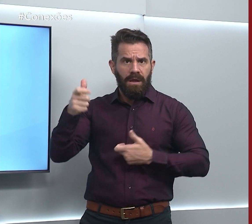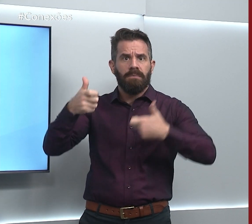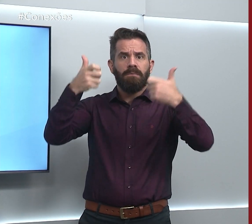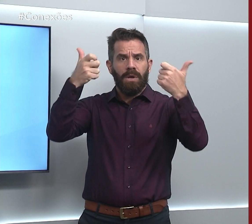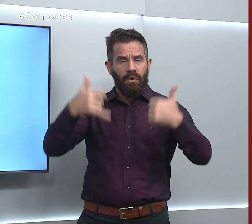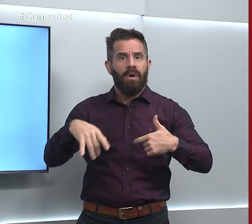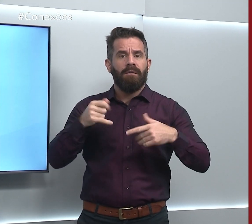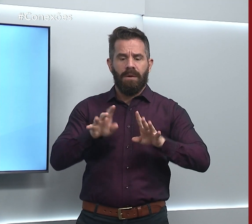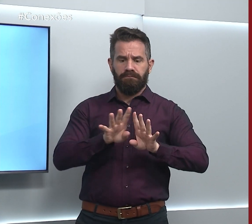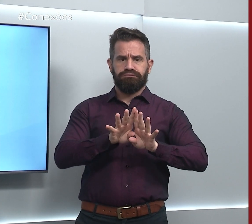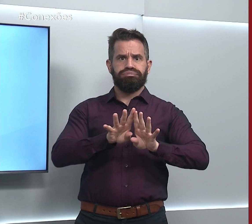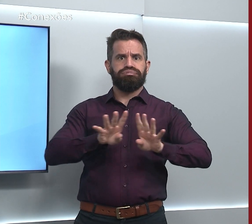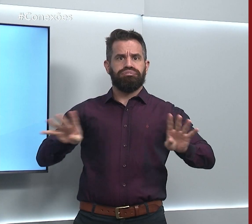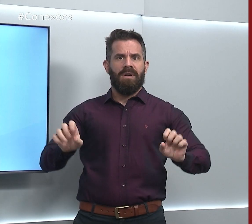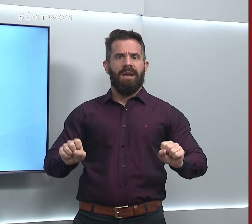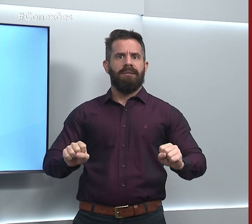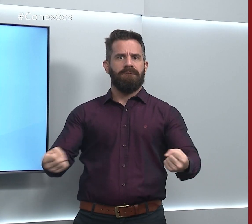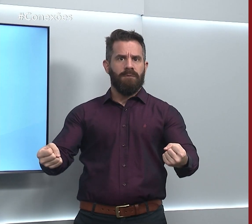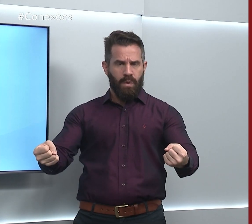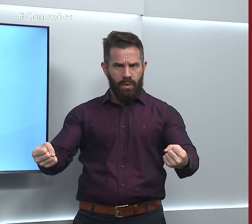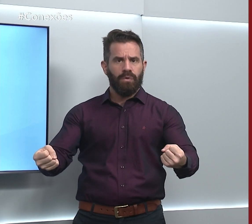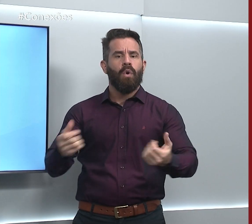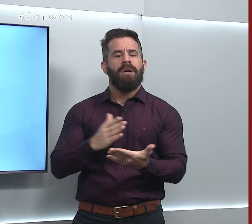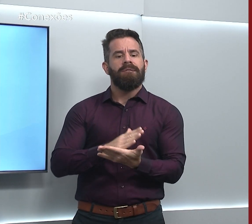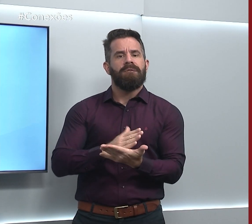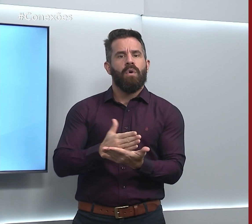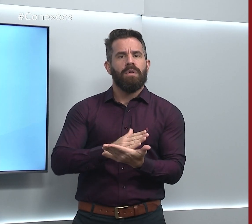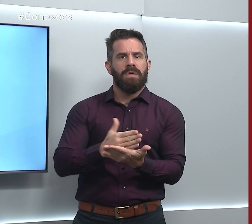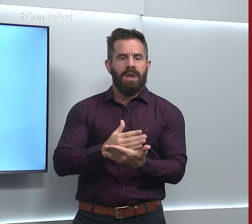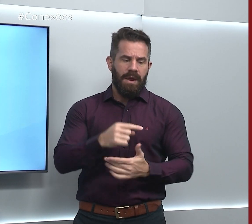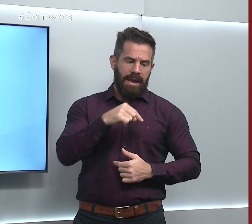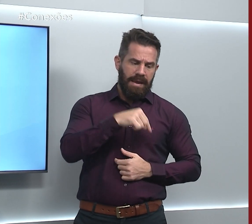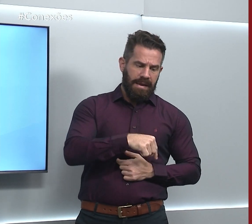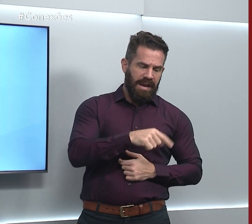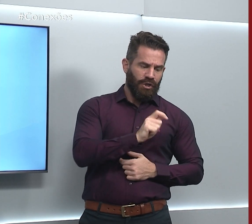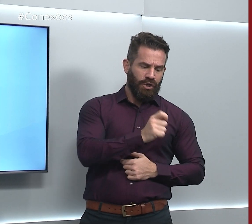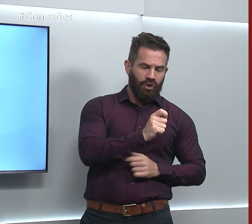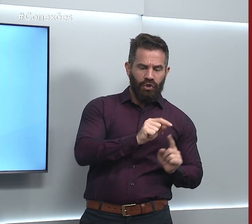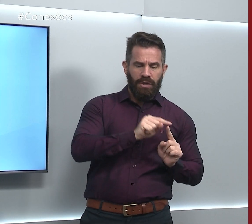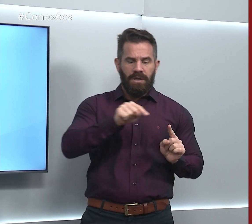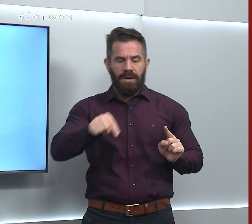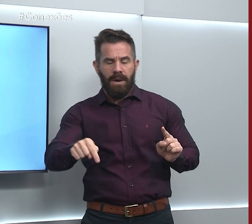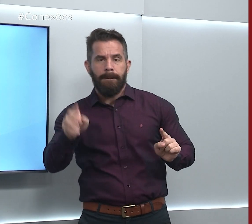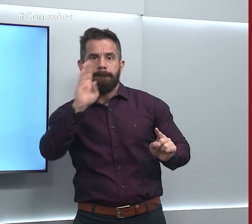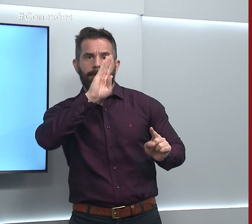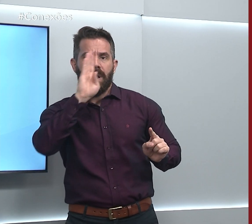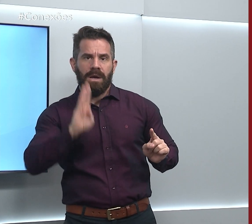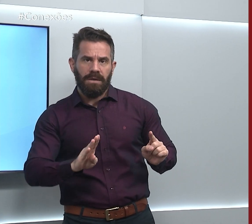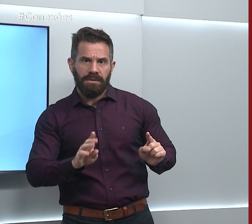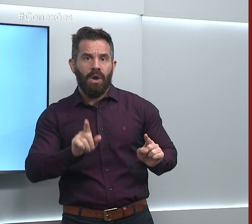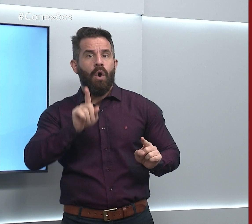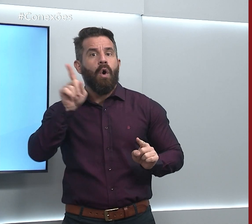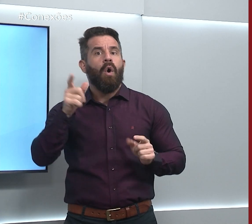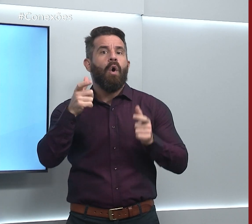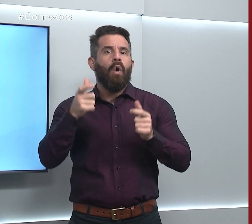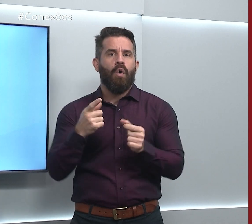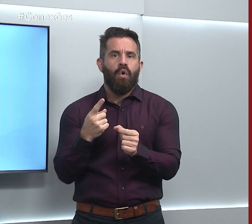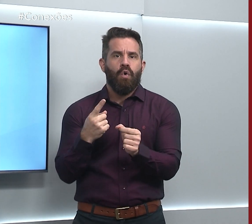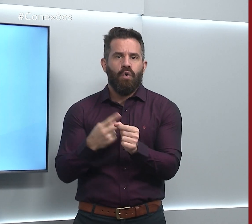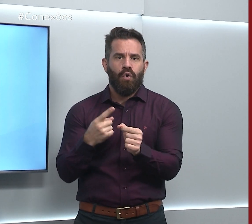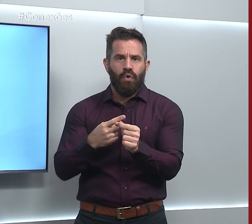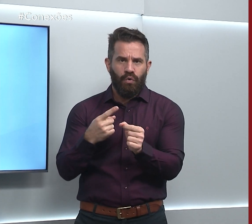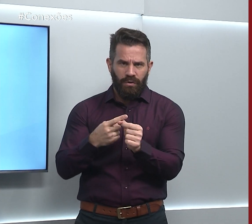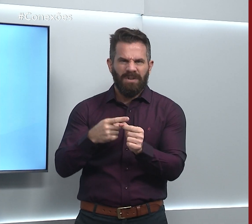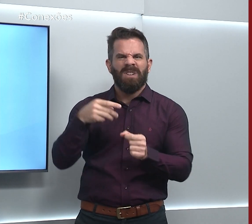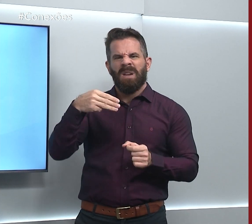com o Brasil. Segundo ela, o principal ponto de intensificação será a fronteira de Misiones com o nosso